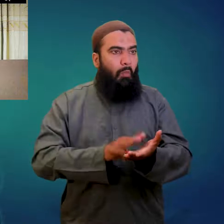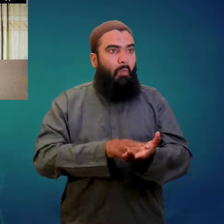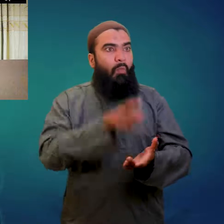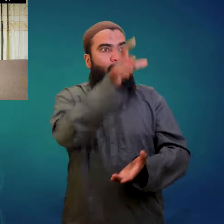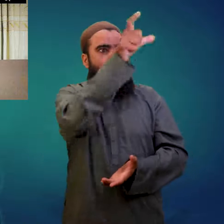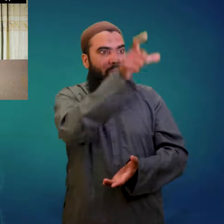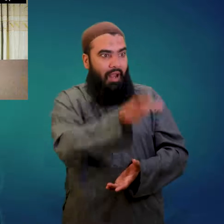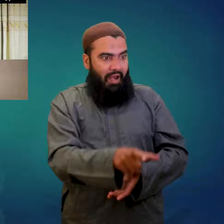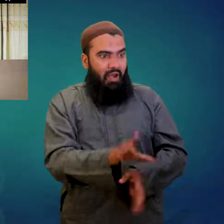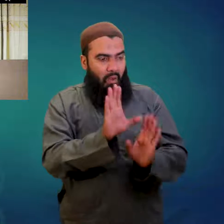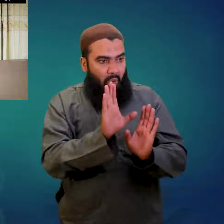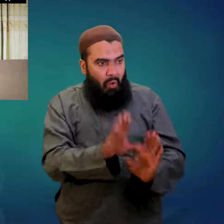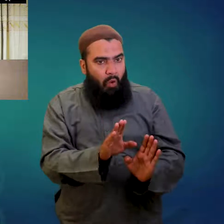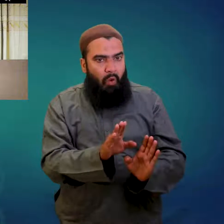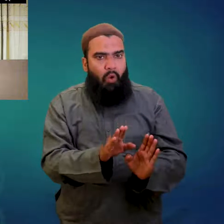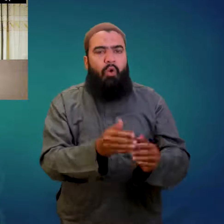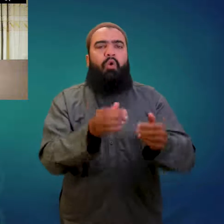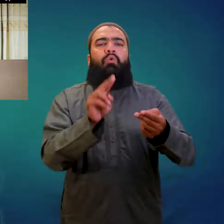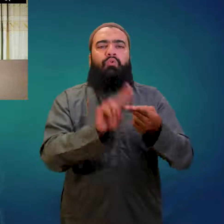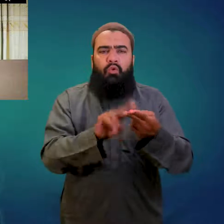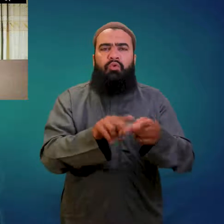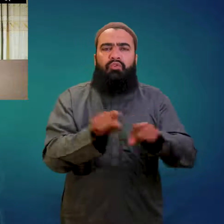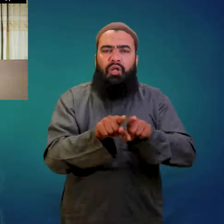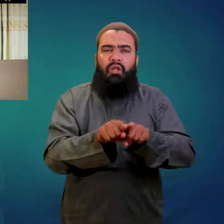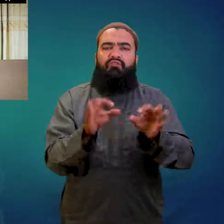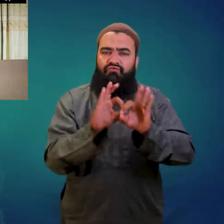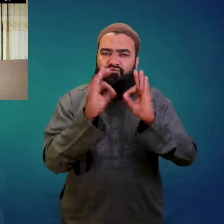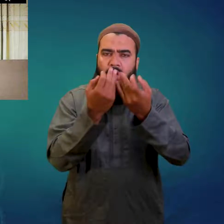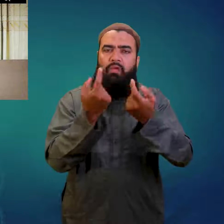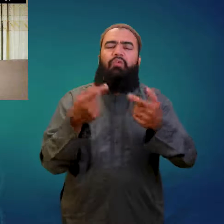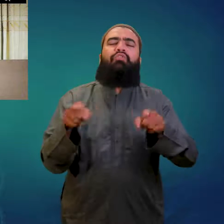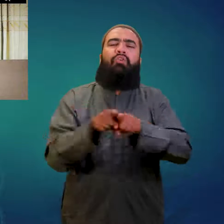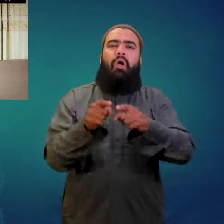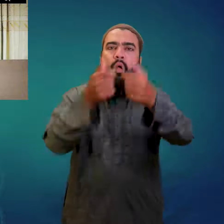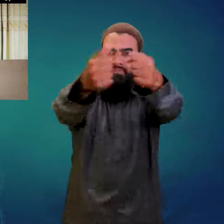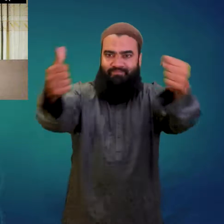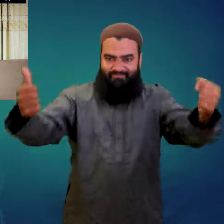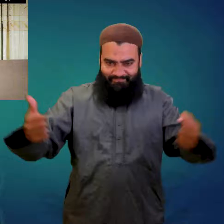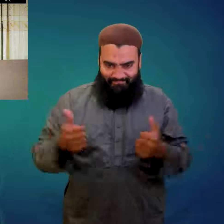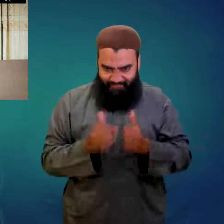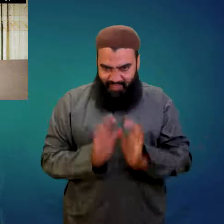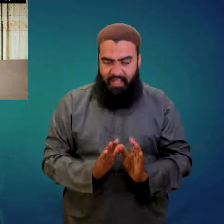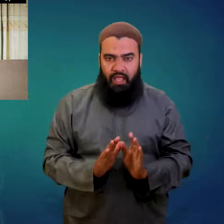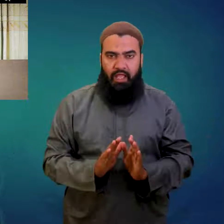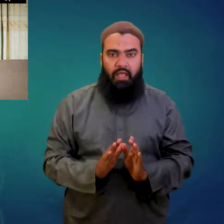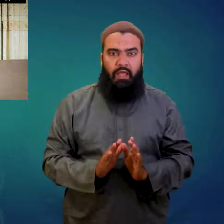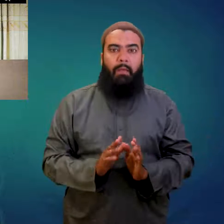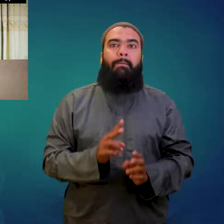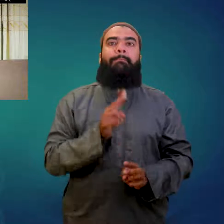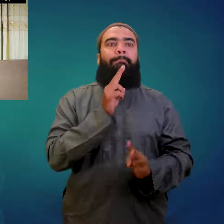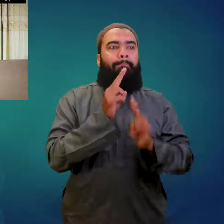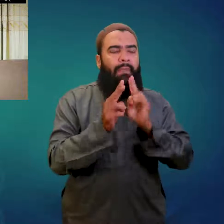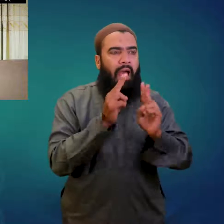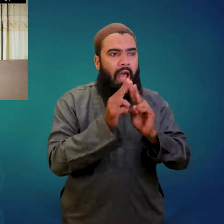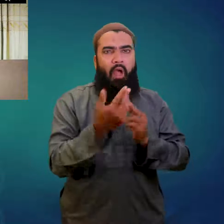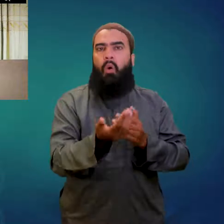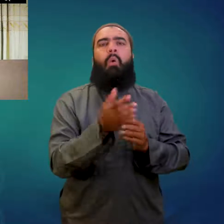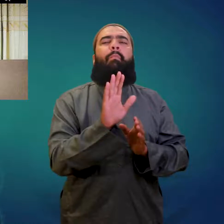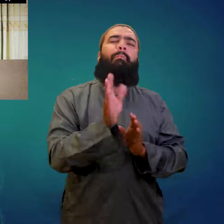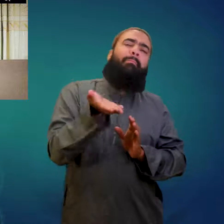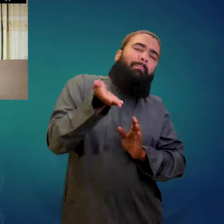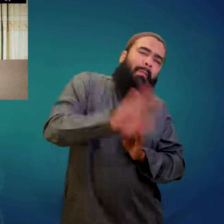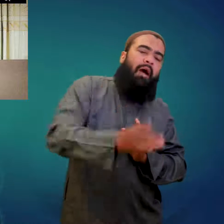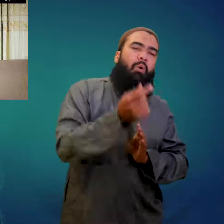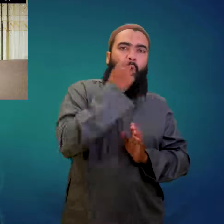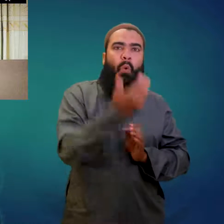اہل ایمان کو عام مجالس کے آداب کا حکم دیا گیا کہ جب مجلس ہو اور بعد میں